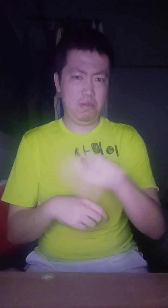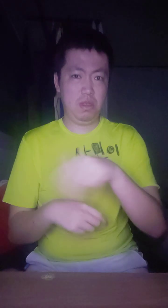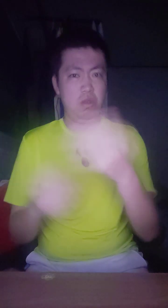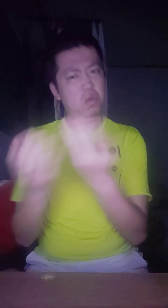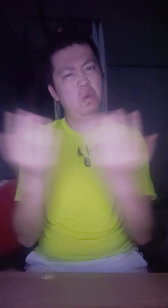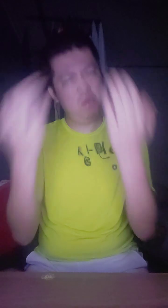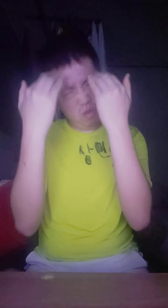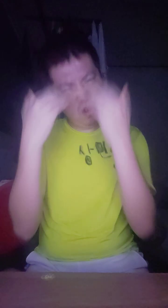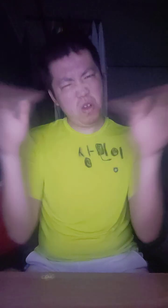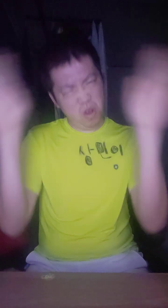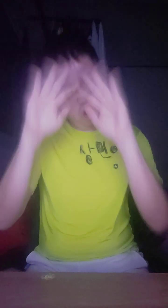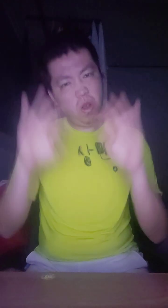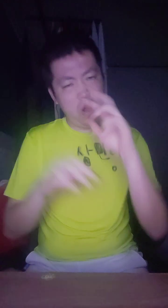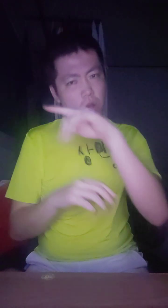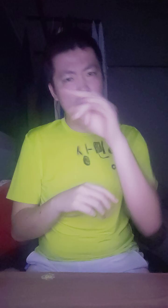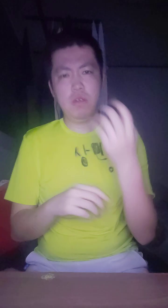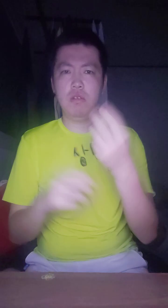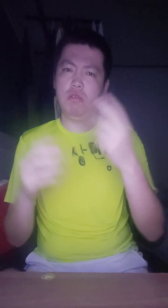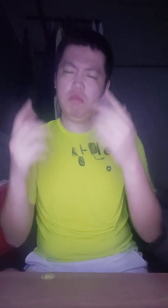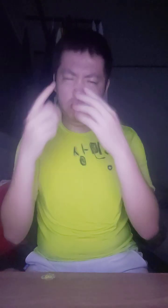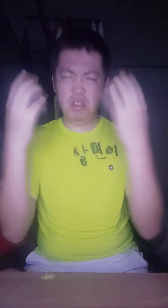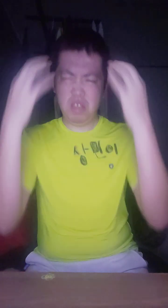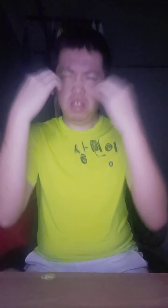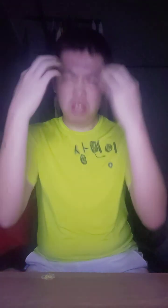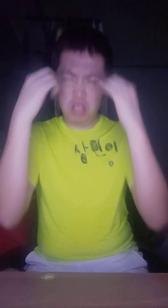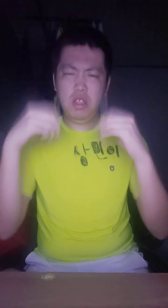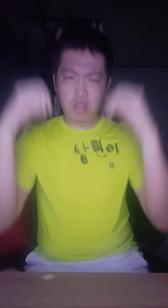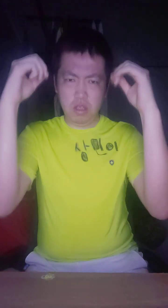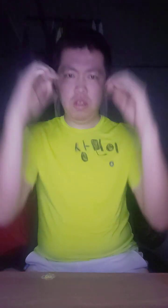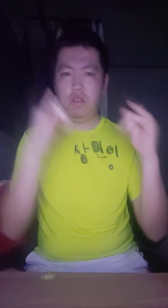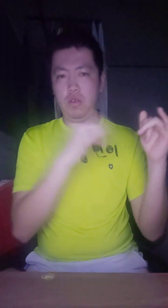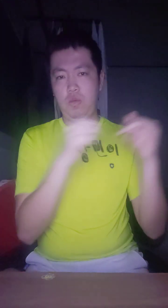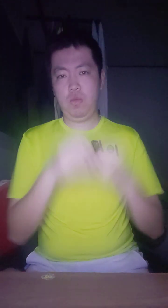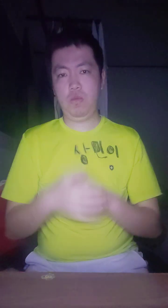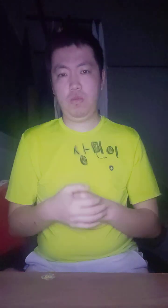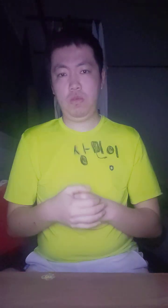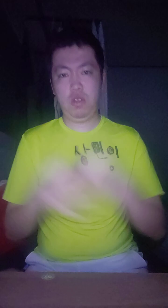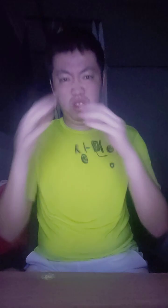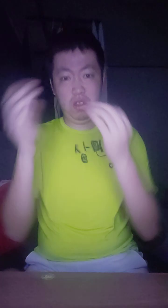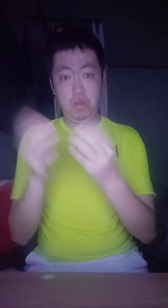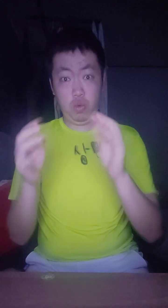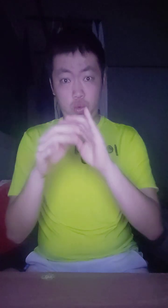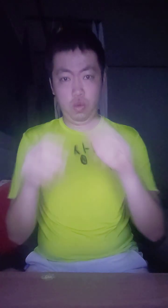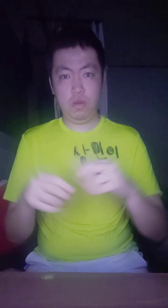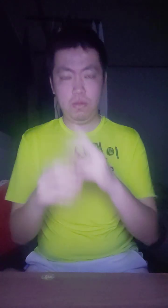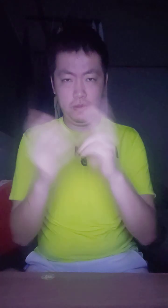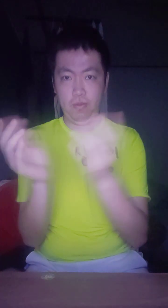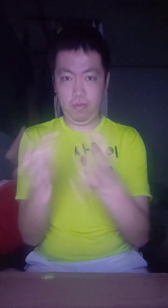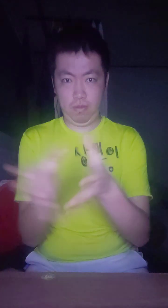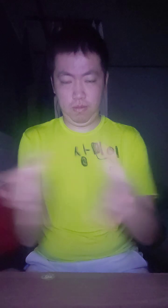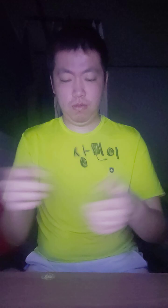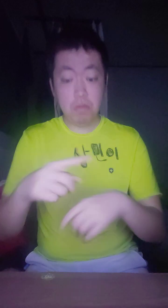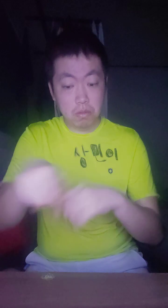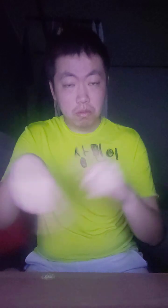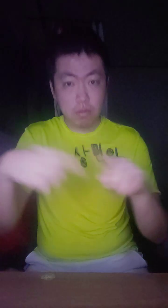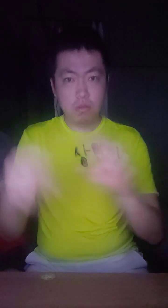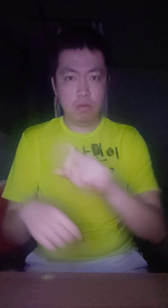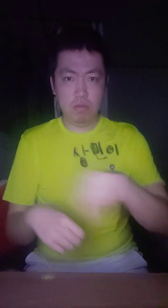여름밤 300여 가구 주민들이 찜통 더위에 시달렸습니다. 한전이 긴급 출동해 아파트 단지 내 전기 공급을